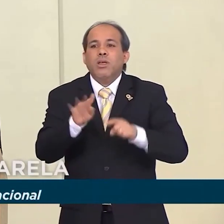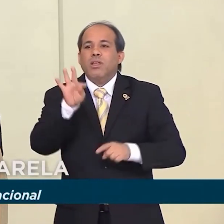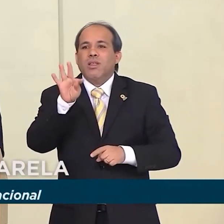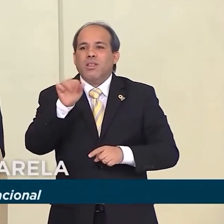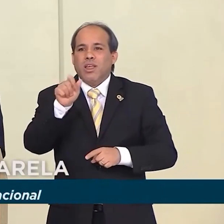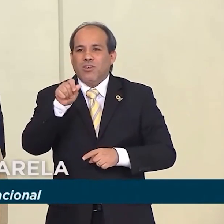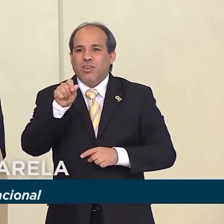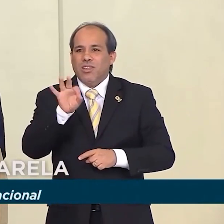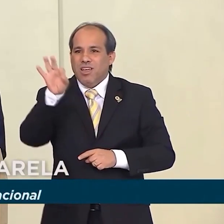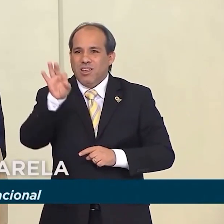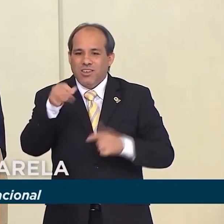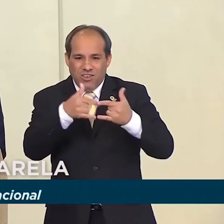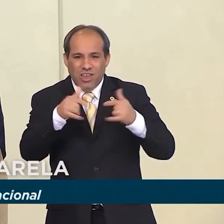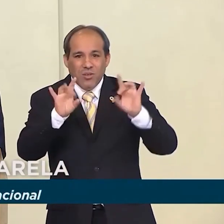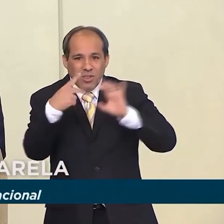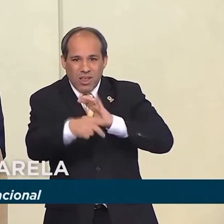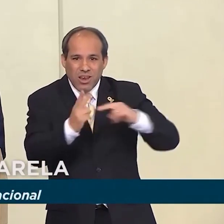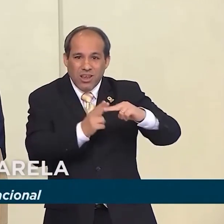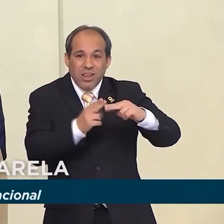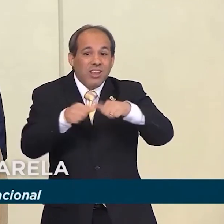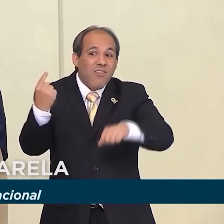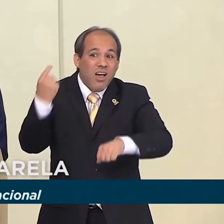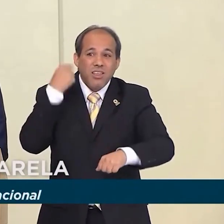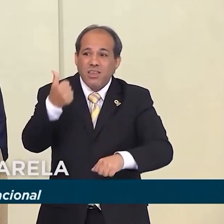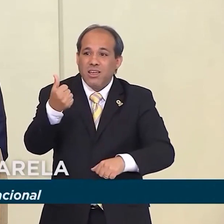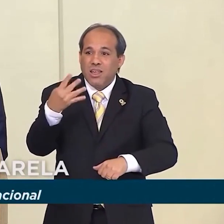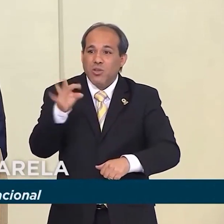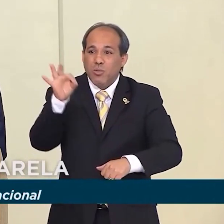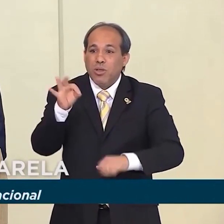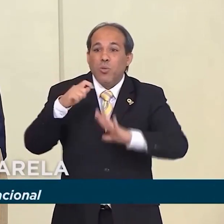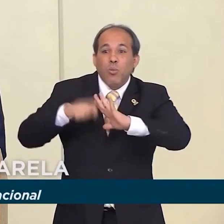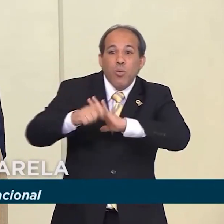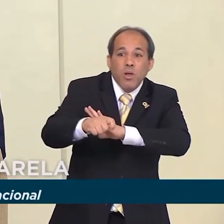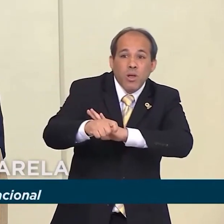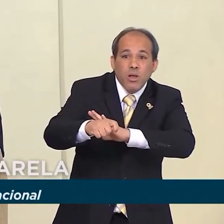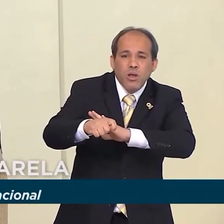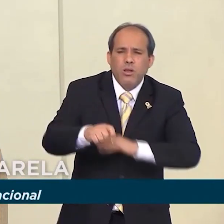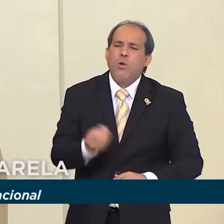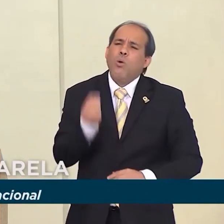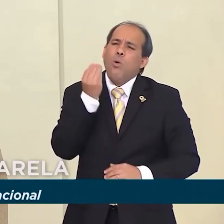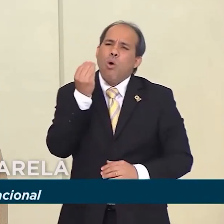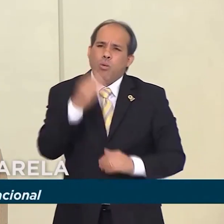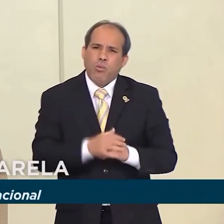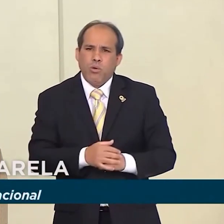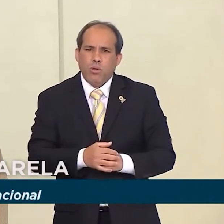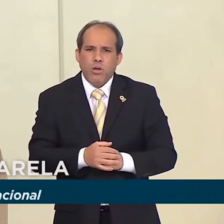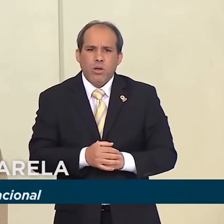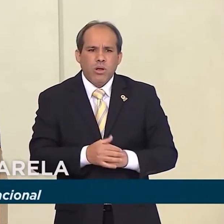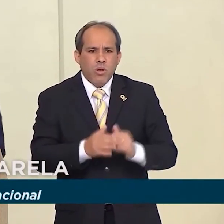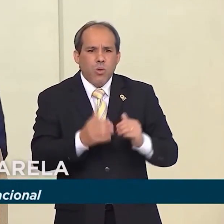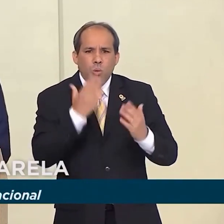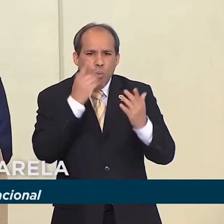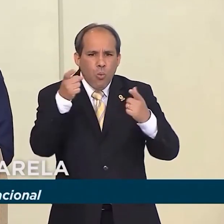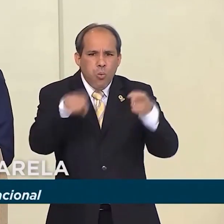Econômica Federal era de 14% ao mês. Como é que você pode cobrar de quem mais